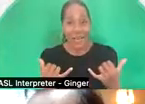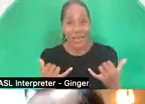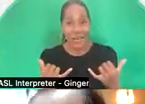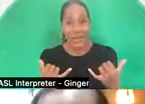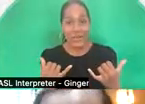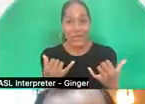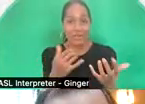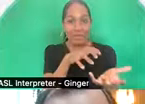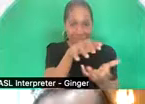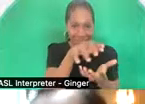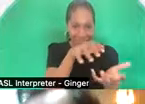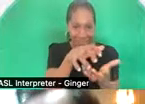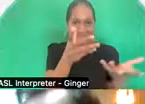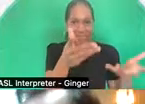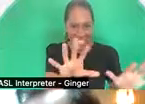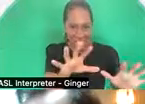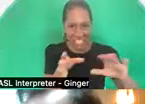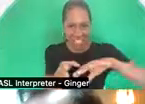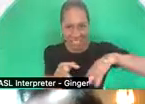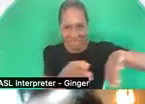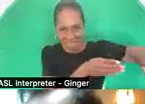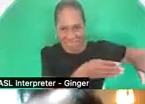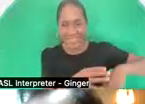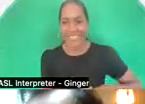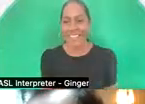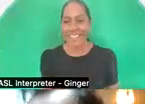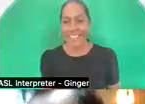ciegos que ya nos reímos un rato